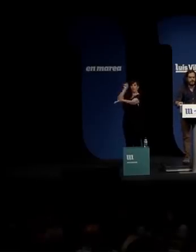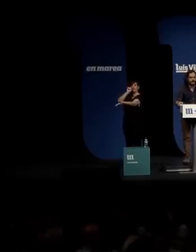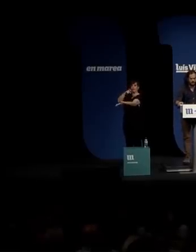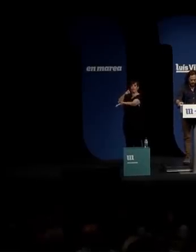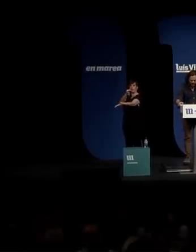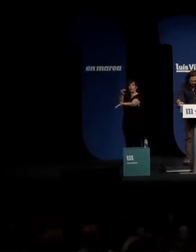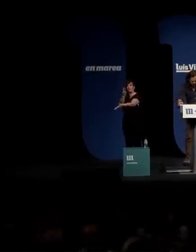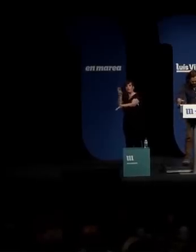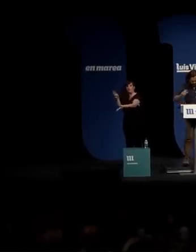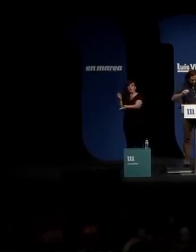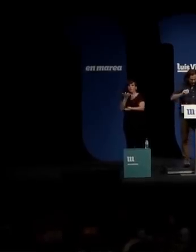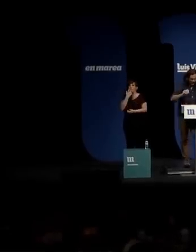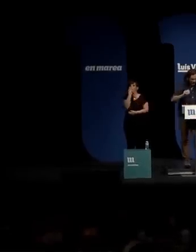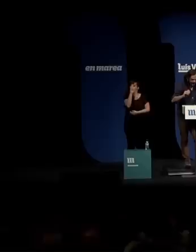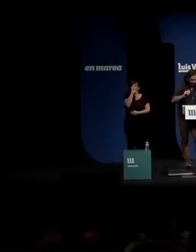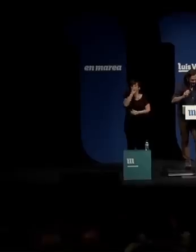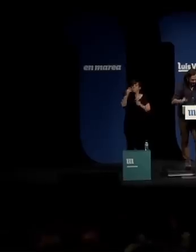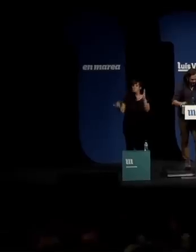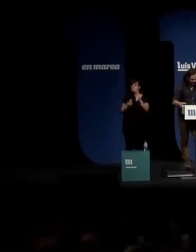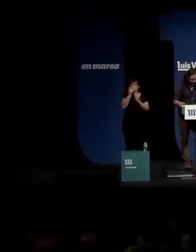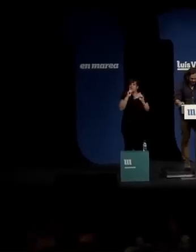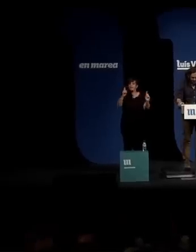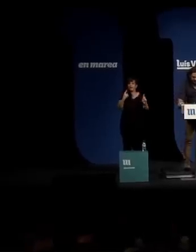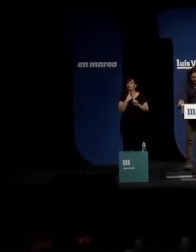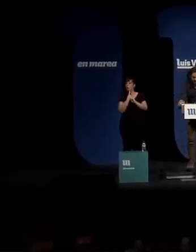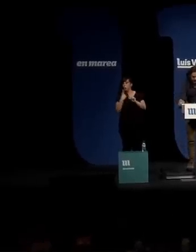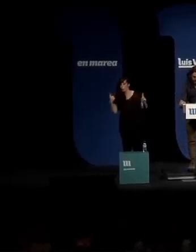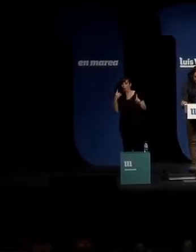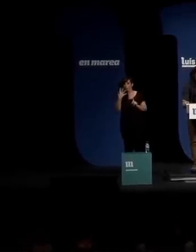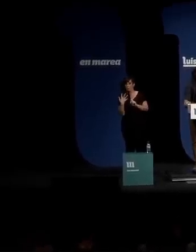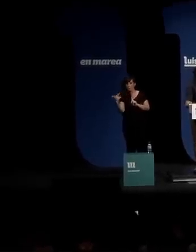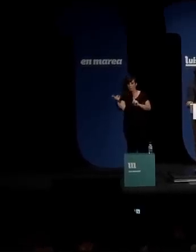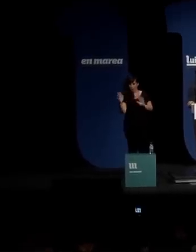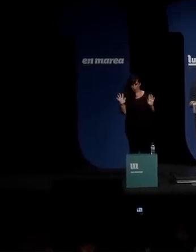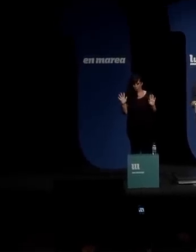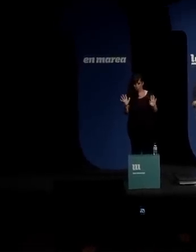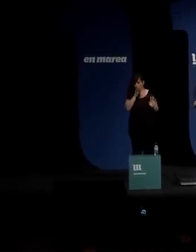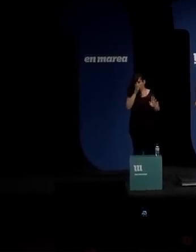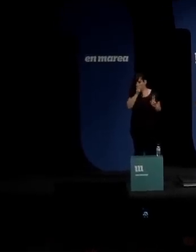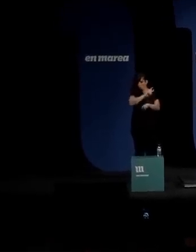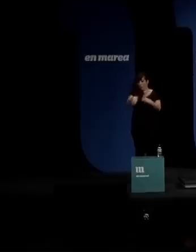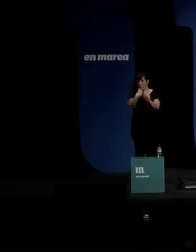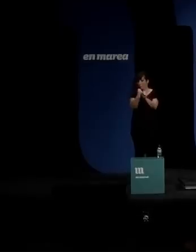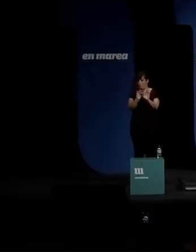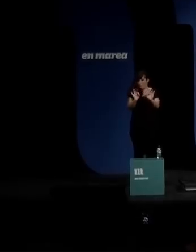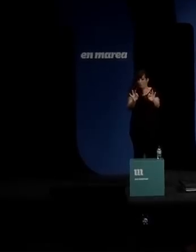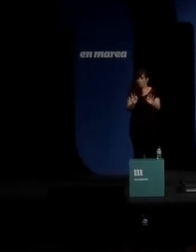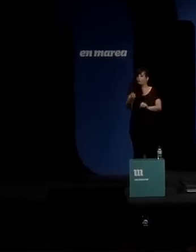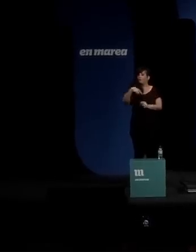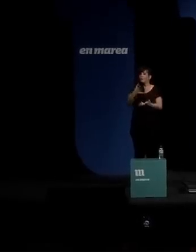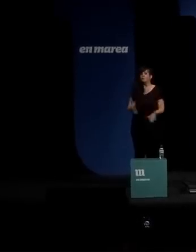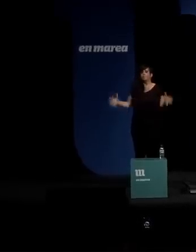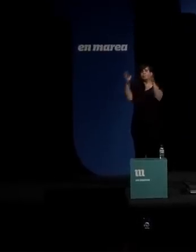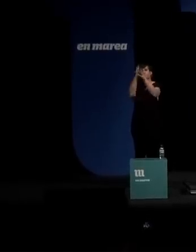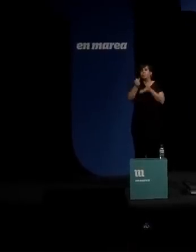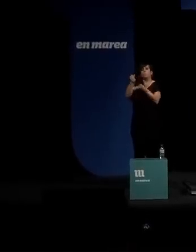días por ano roubado. Ca nova reforma laboral. Imos darlle o finiquito por moitas razóns, porque queremos